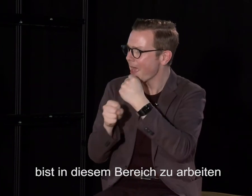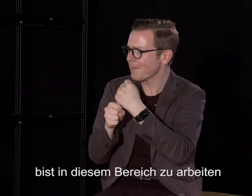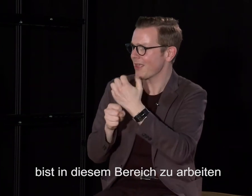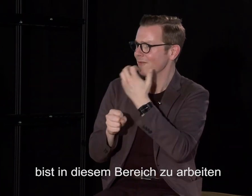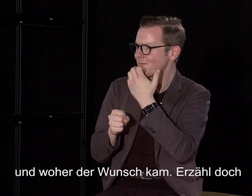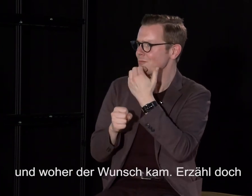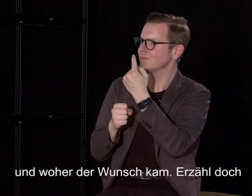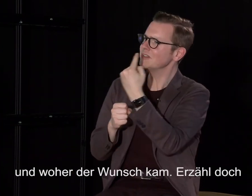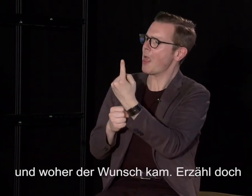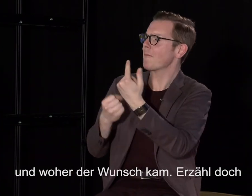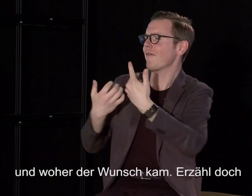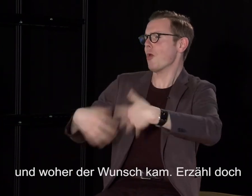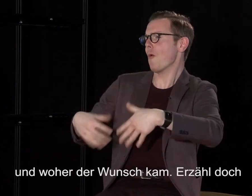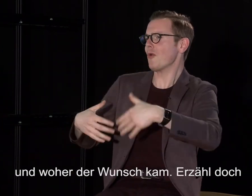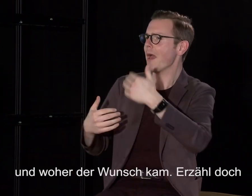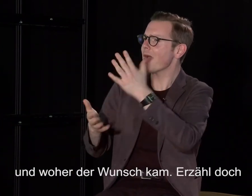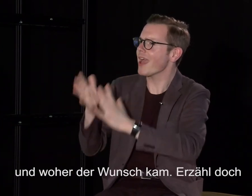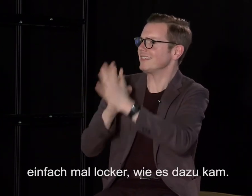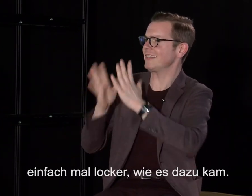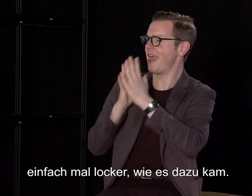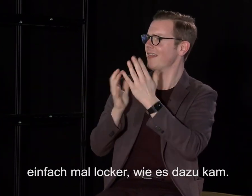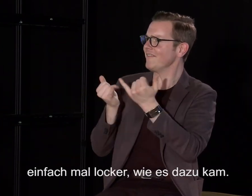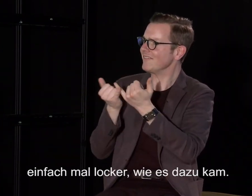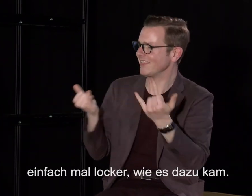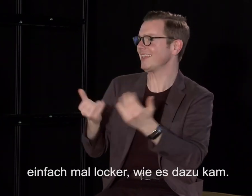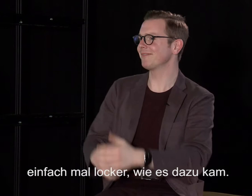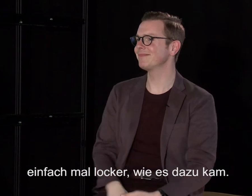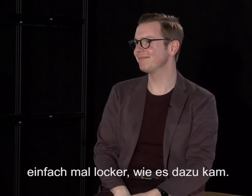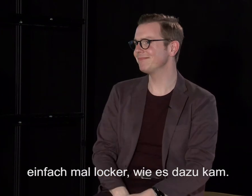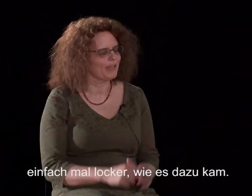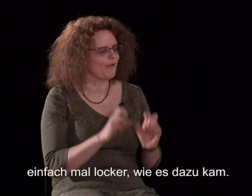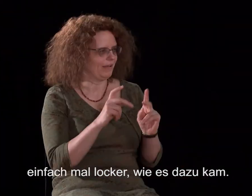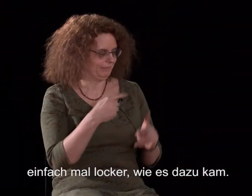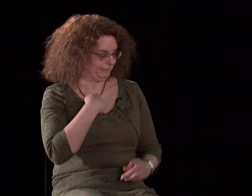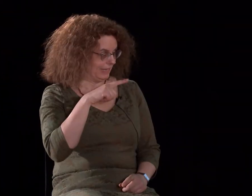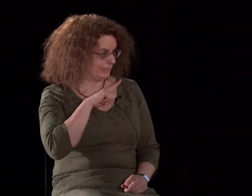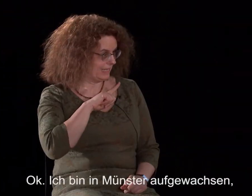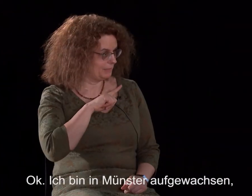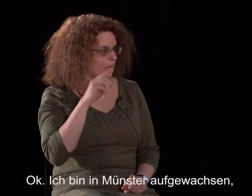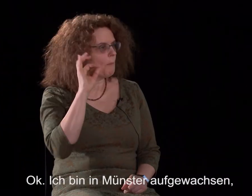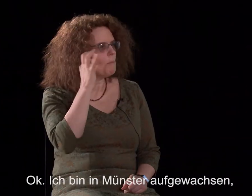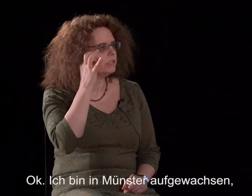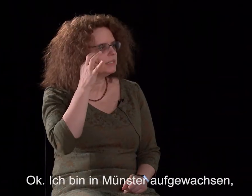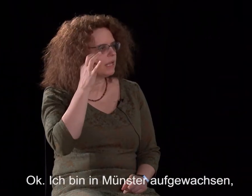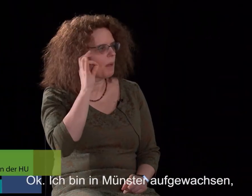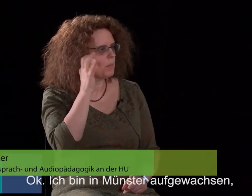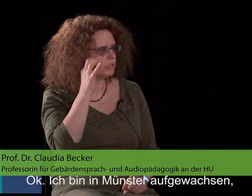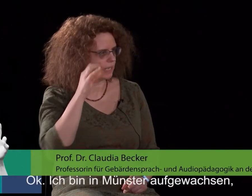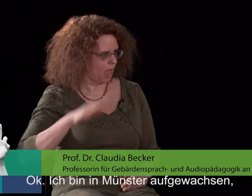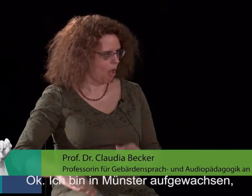arbeiten, woher der Wunsch kam. Einfach mal locker erzählen, wie das dazu kam. Okay. Ich bin in Münster aufgewachsen,